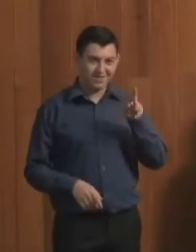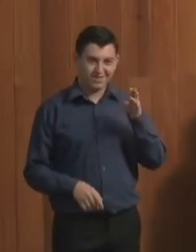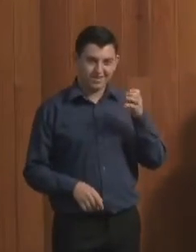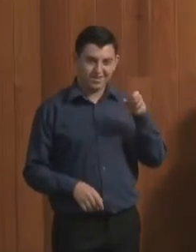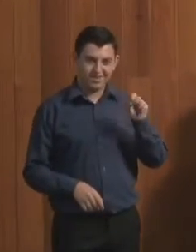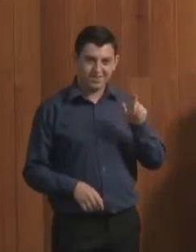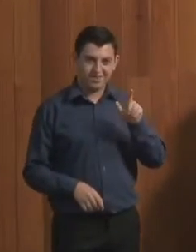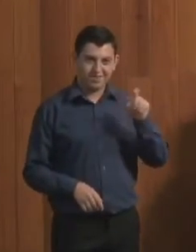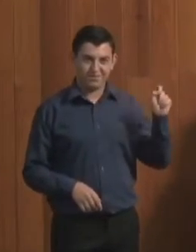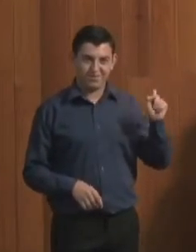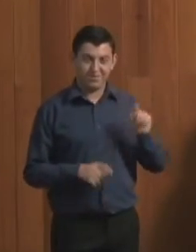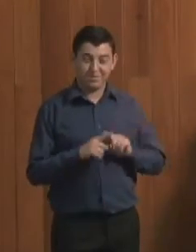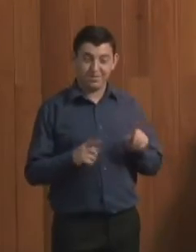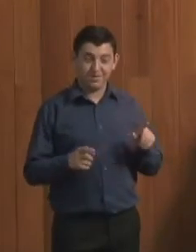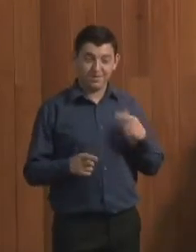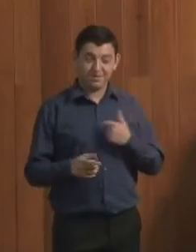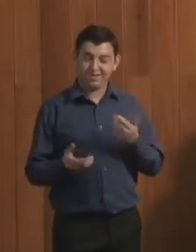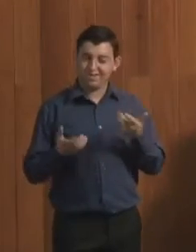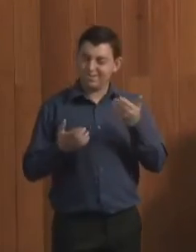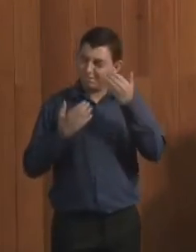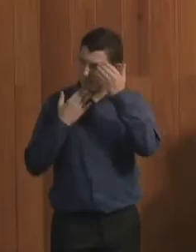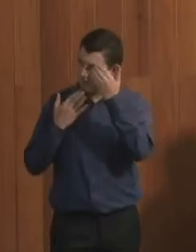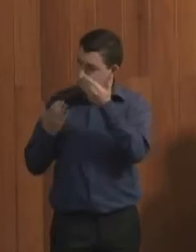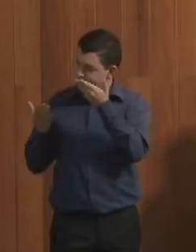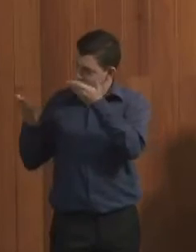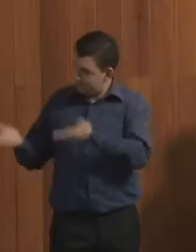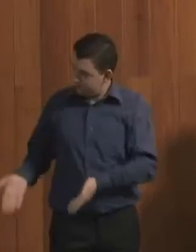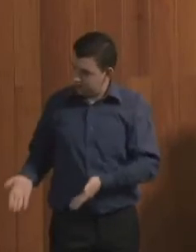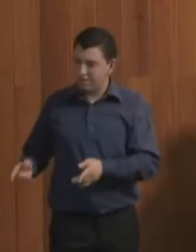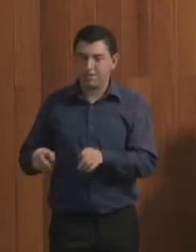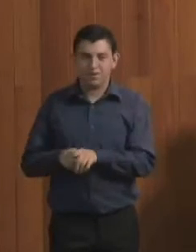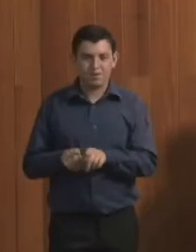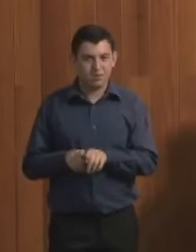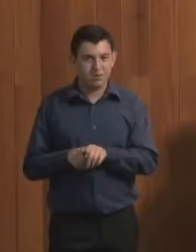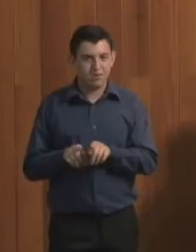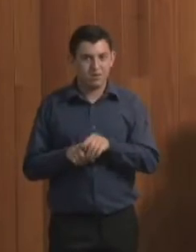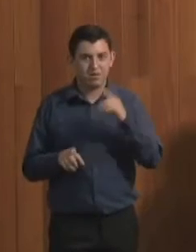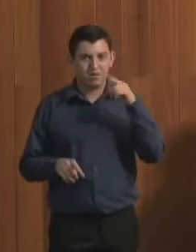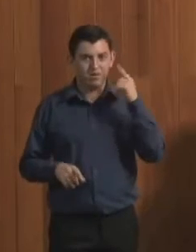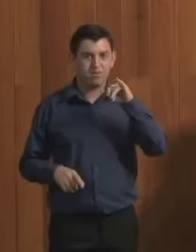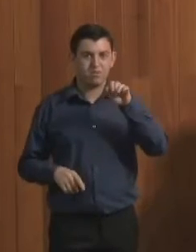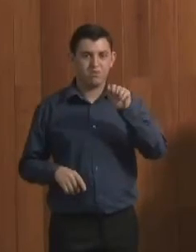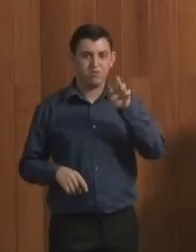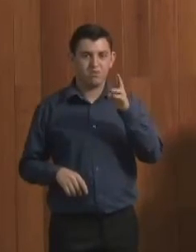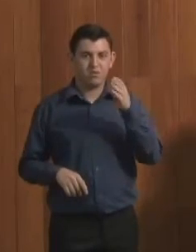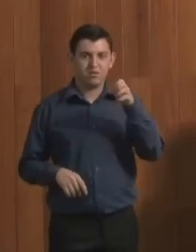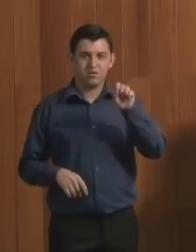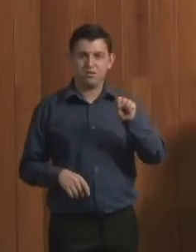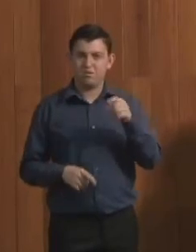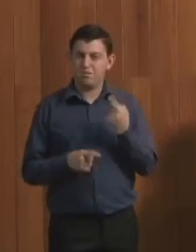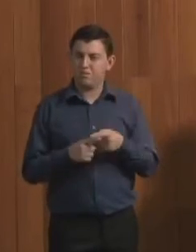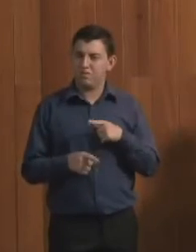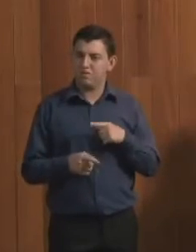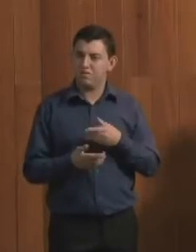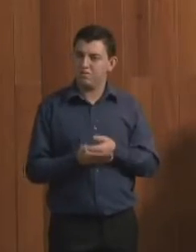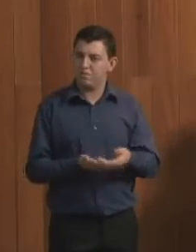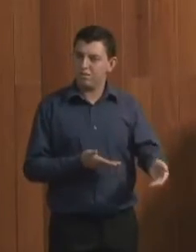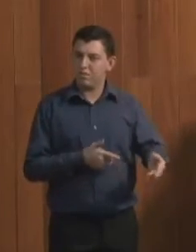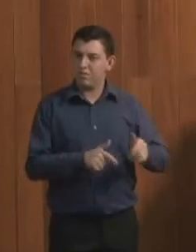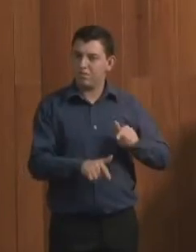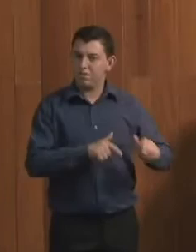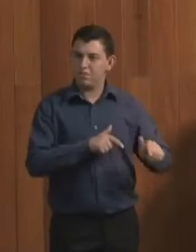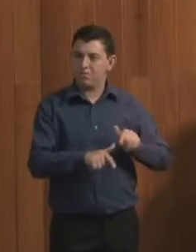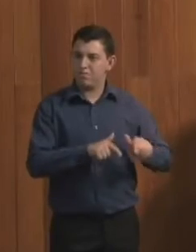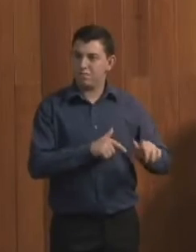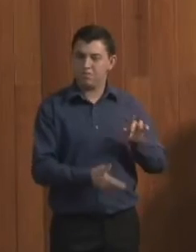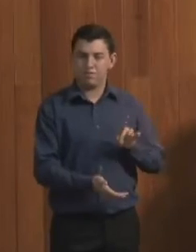a nossa gratidão, né, o nosso agradecimento, Dr. Jarbas, por essa iniciativa, né, por esse